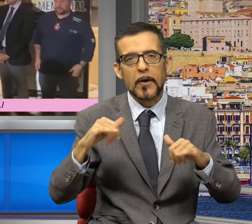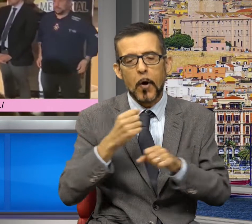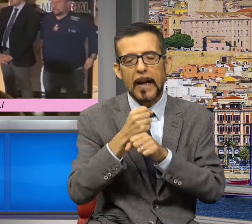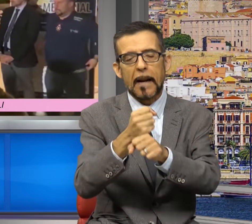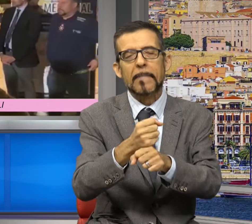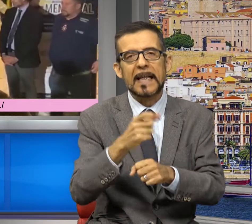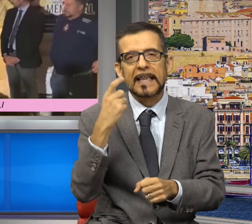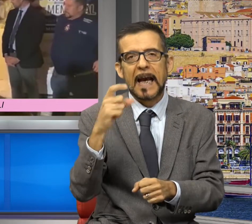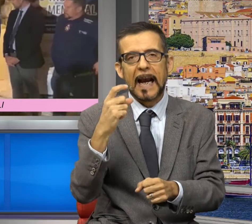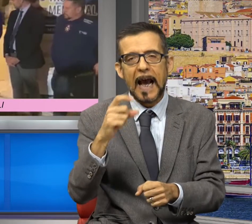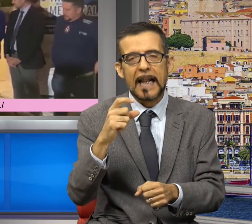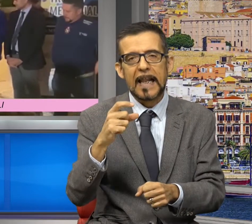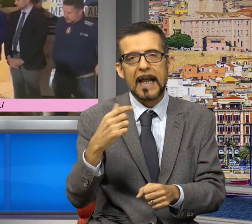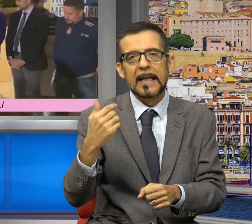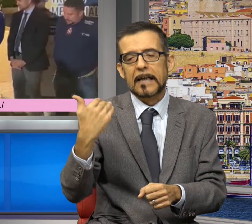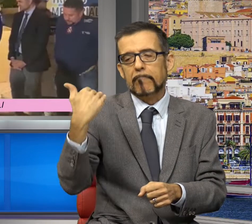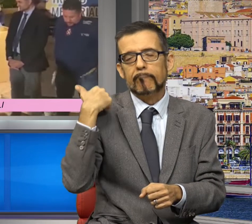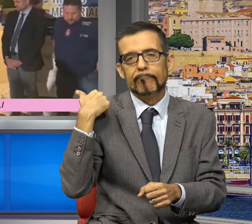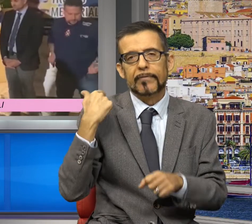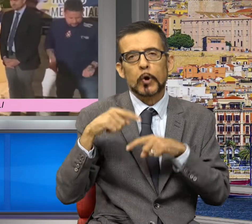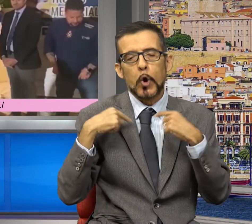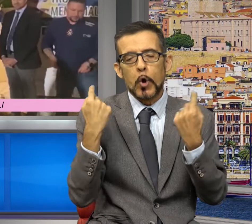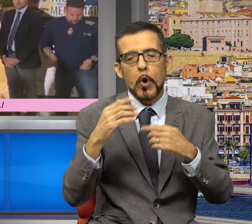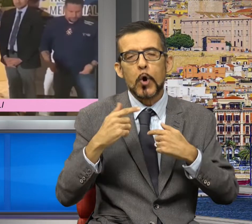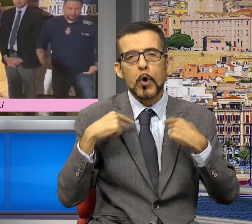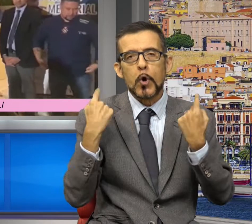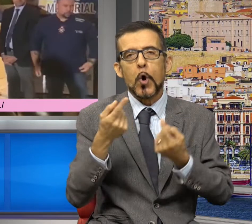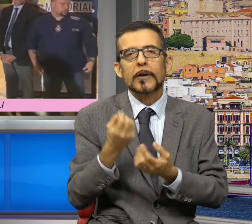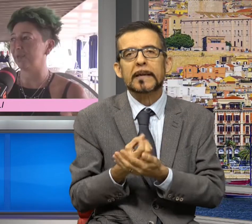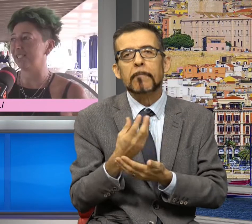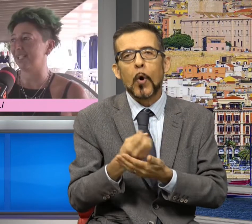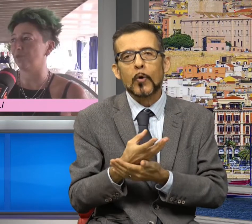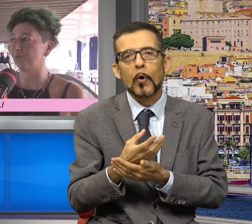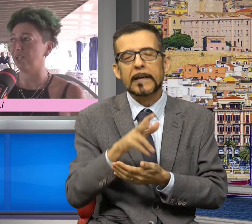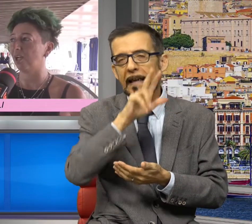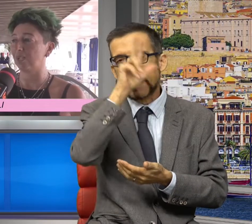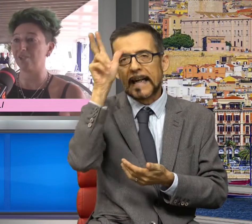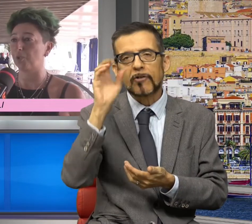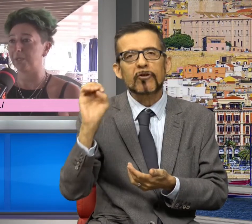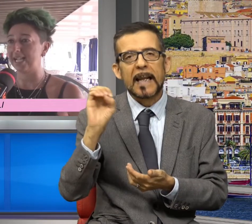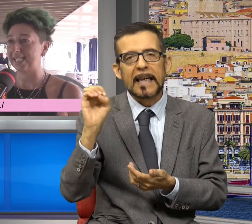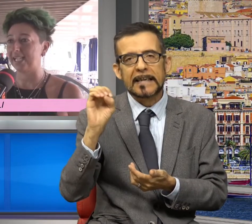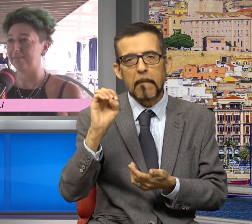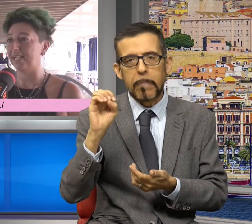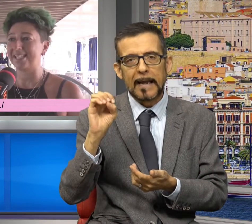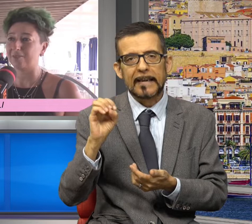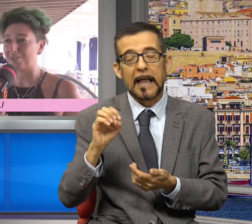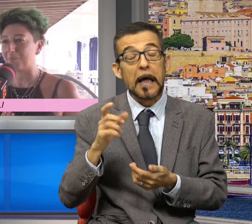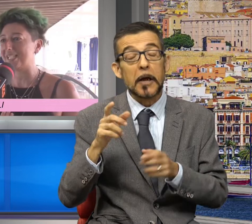trionfare i nostri prodotti. La Queen Elizabeth è sicuramente stata una sorpresa, ma è stata una sorpresa anche